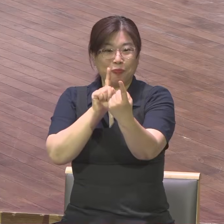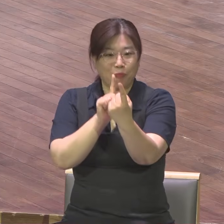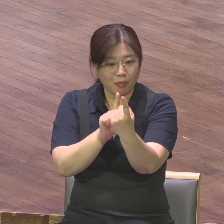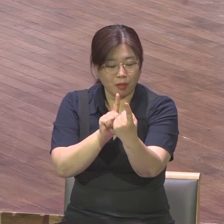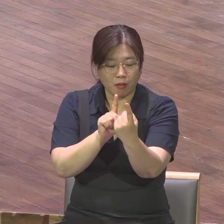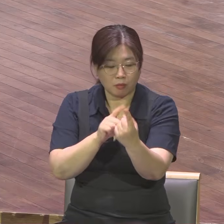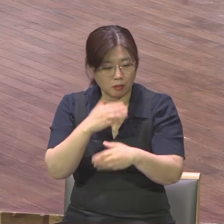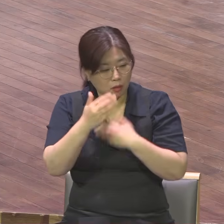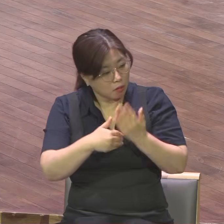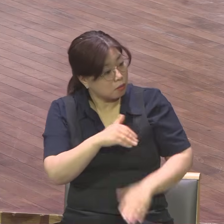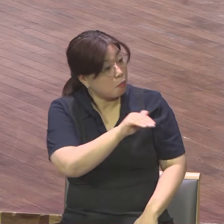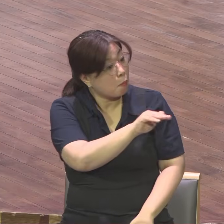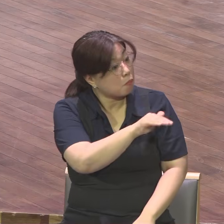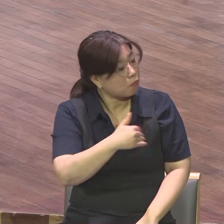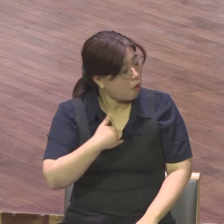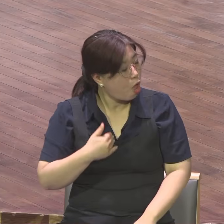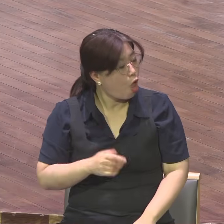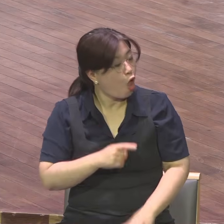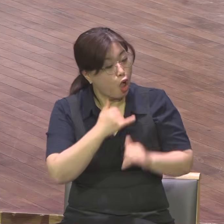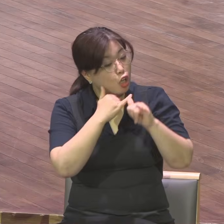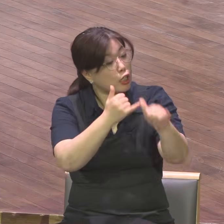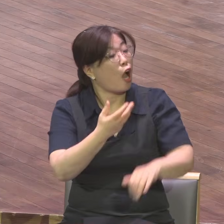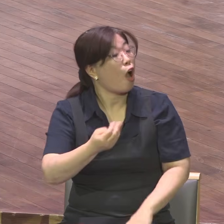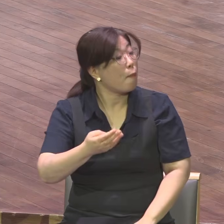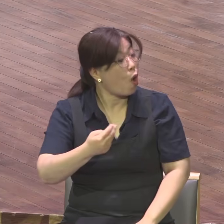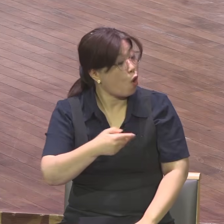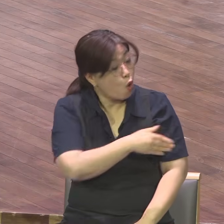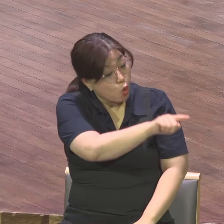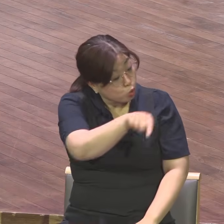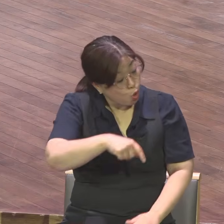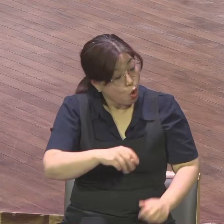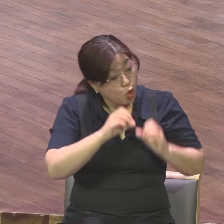있느냐? 얼마나 너를 통해 많은 영혼이 돌아왔냐?